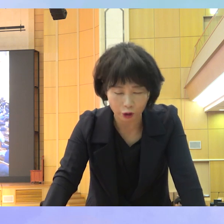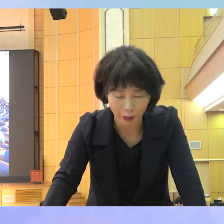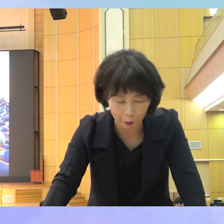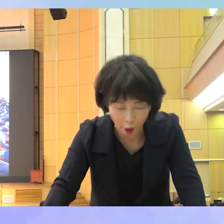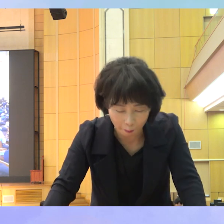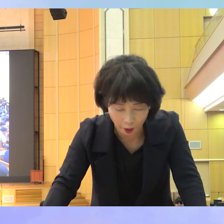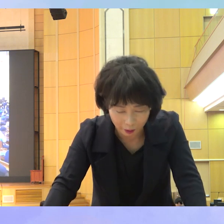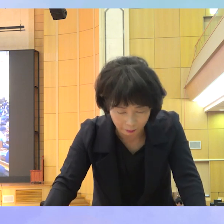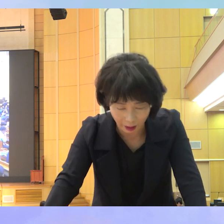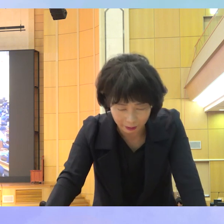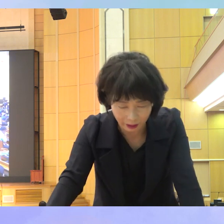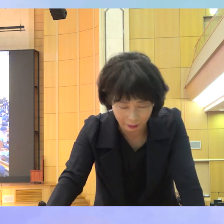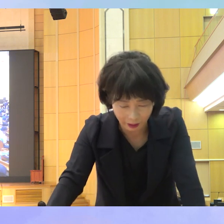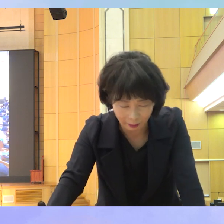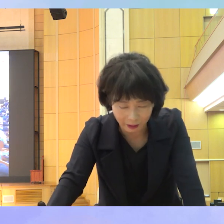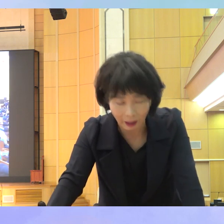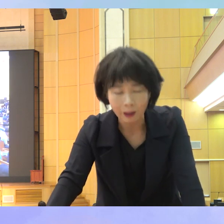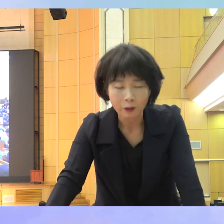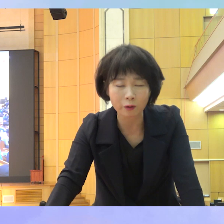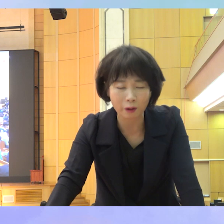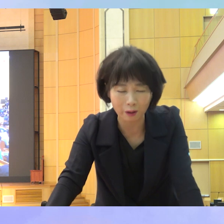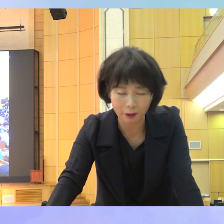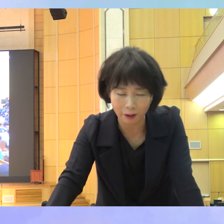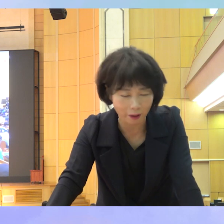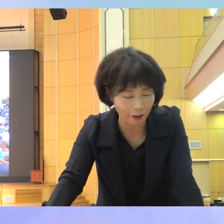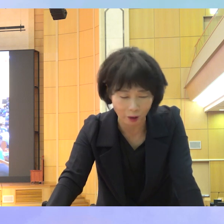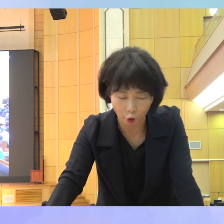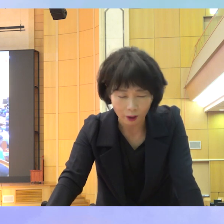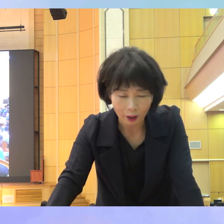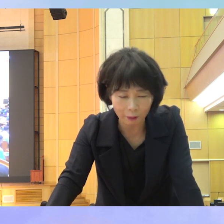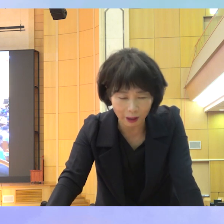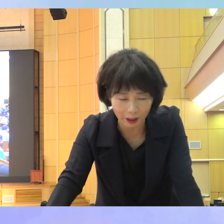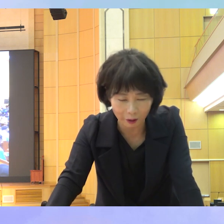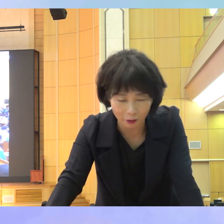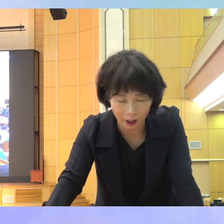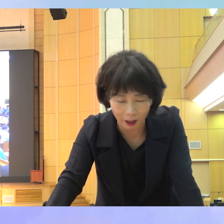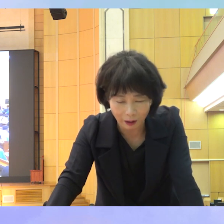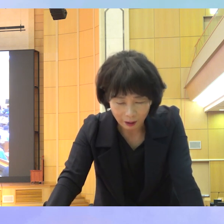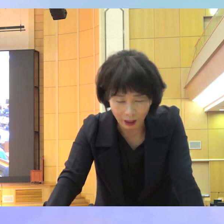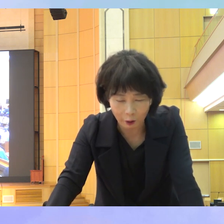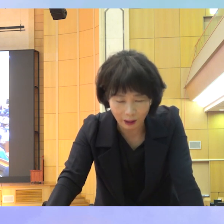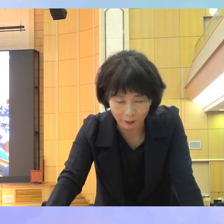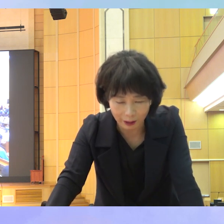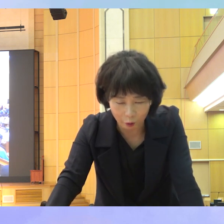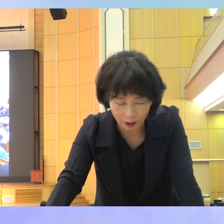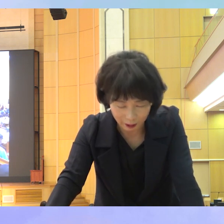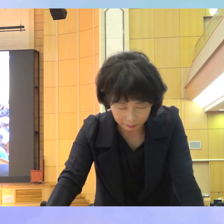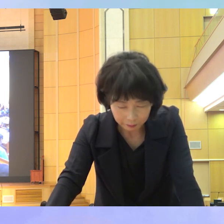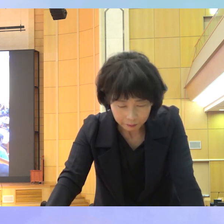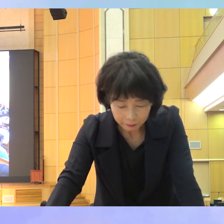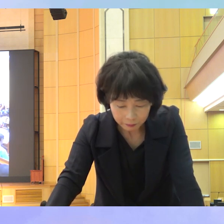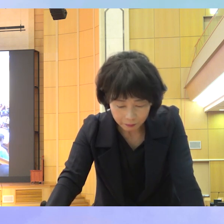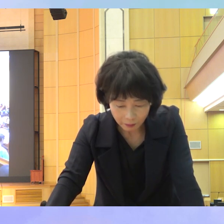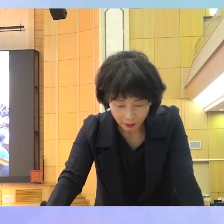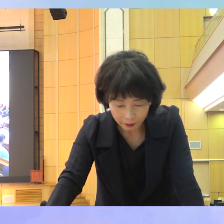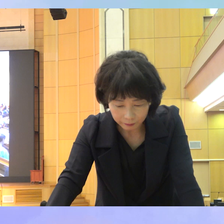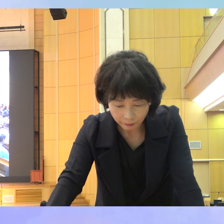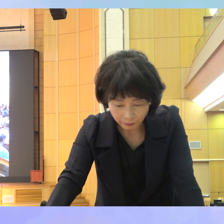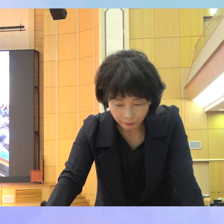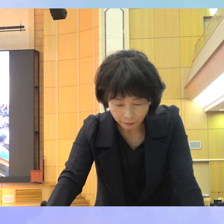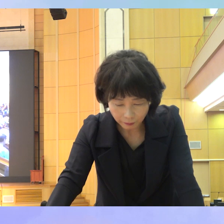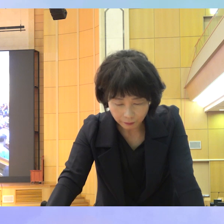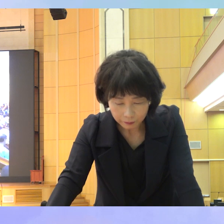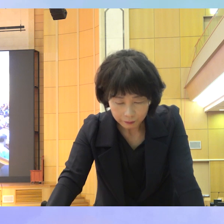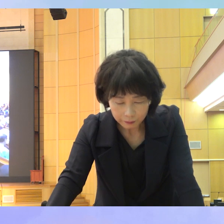일이 날마다 우리의 삶에서 우리의 과정 속에서 일어나게 되는 줄로 믿습니다. 그렇게